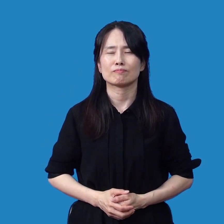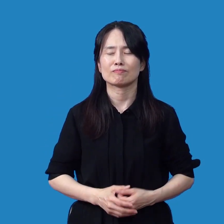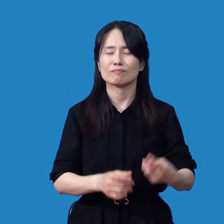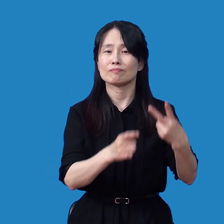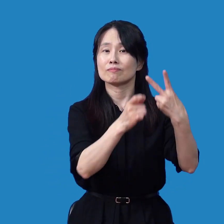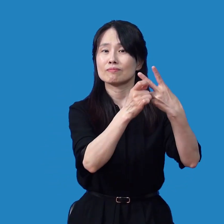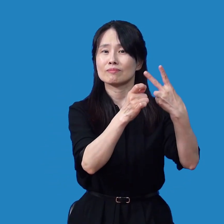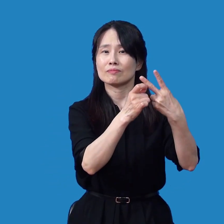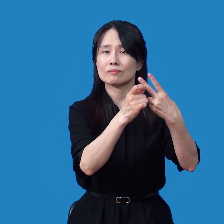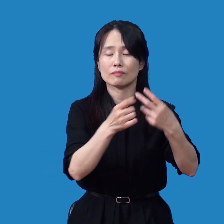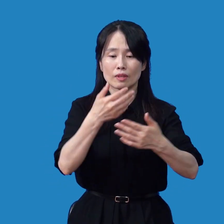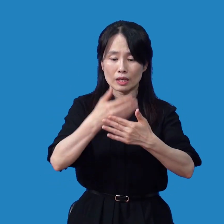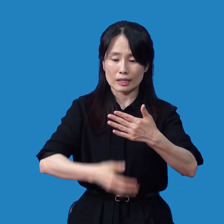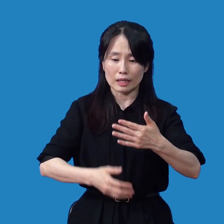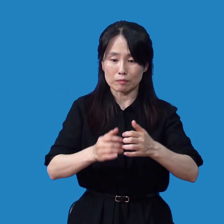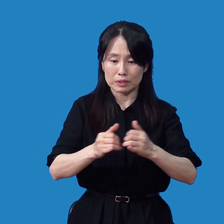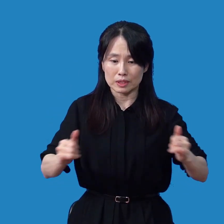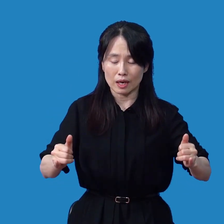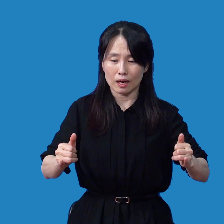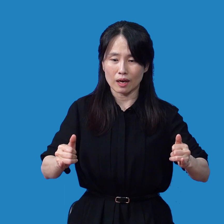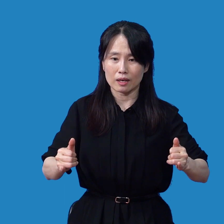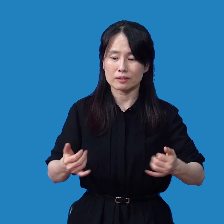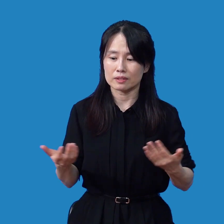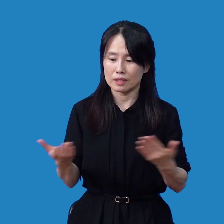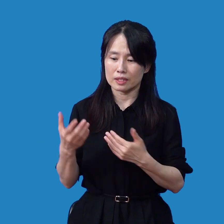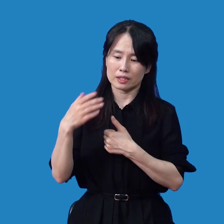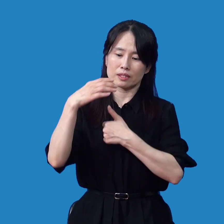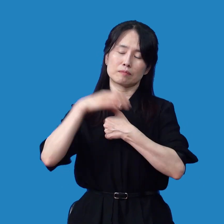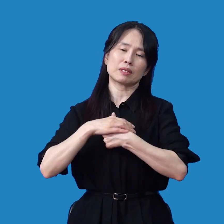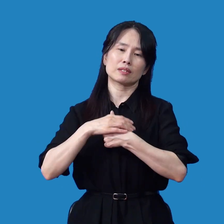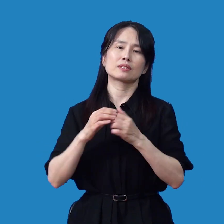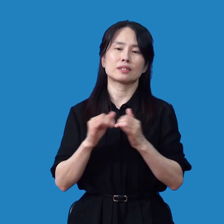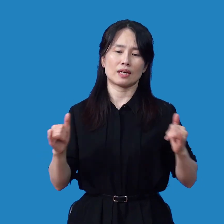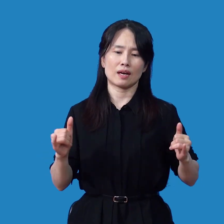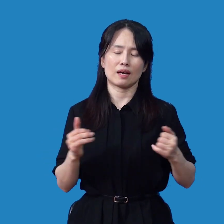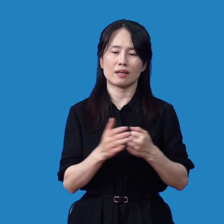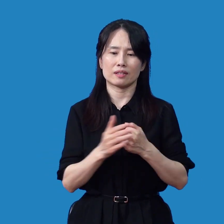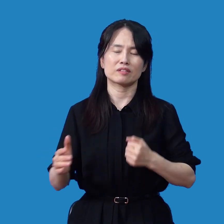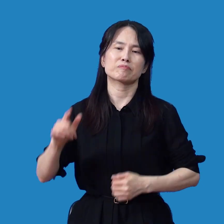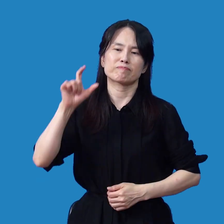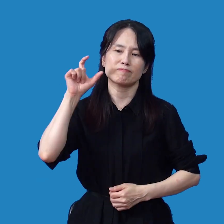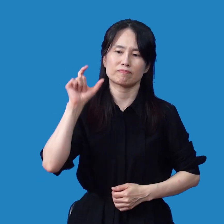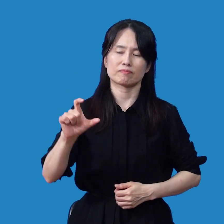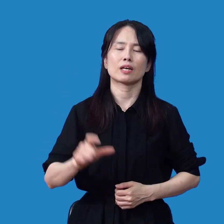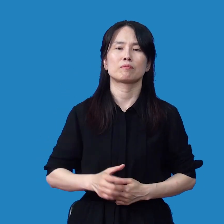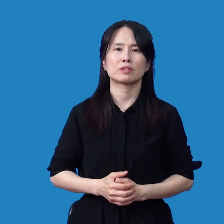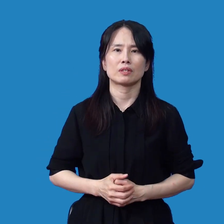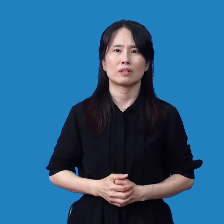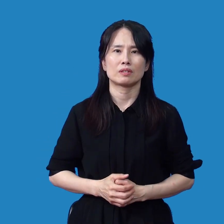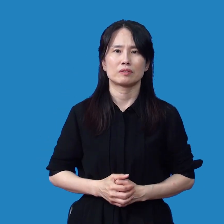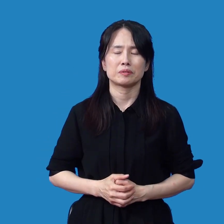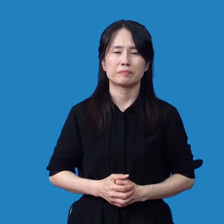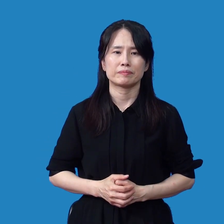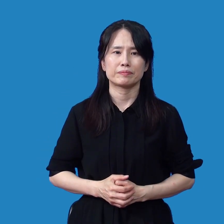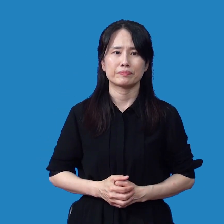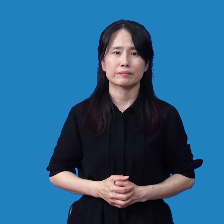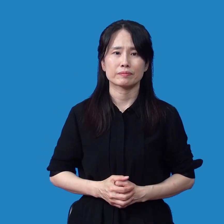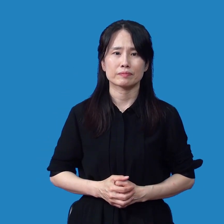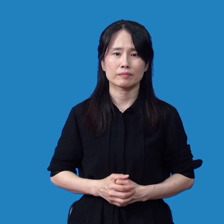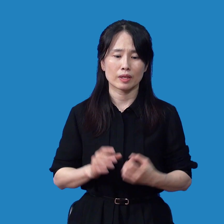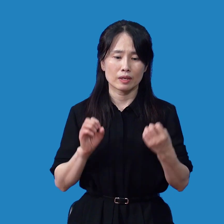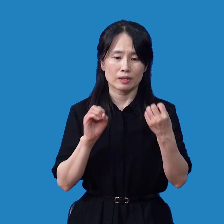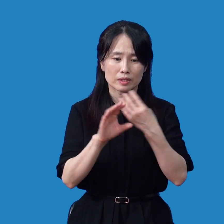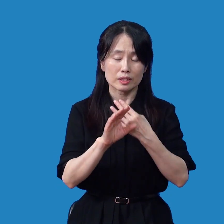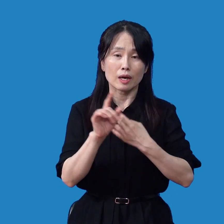둘째로, 남은 자는 사명을 받은 자입니다. 그래서 강합니다. 4절 보면 그에게